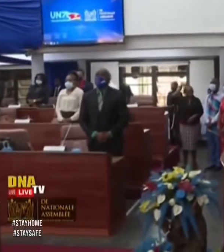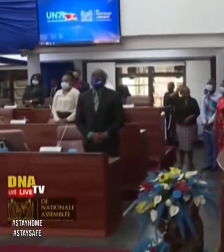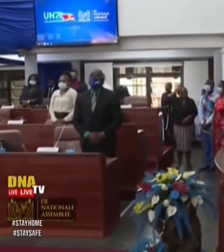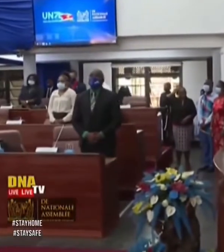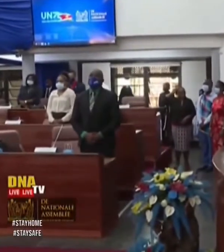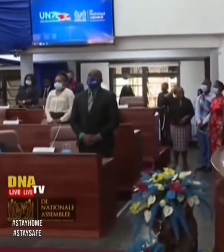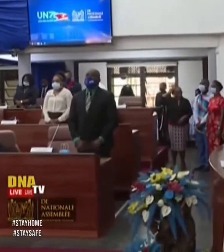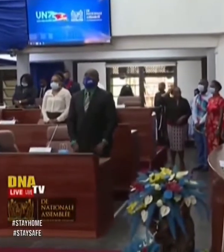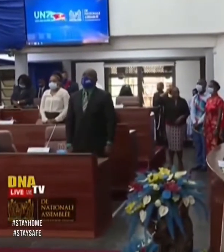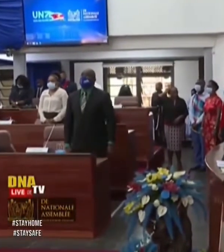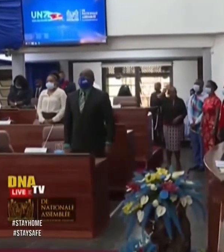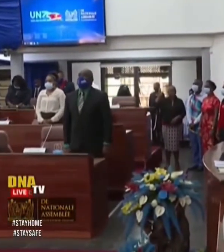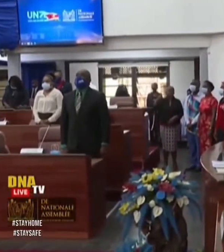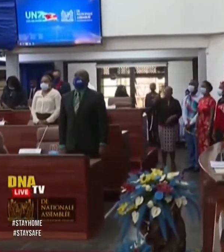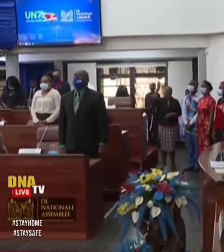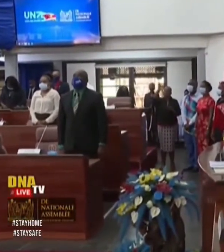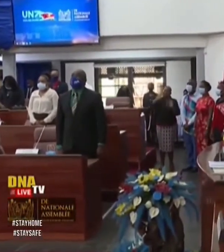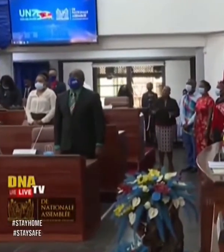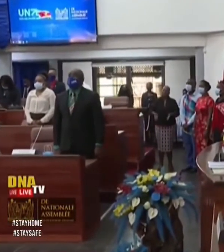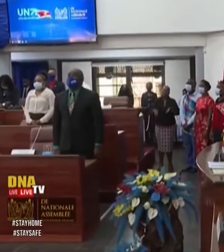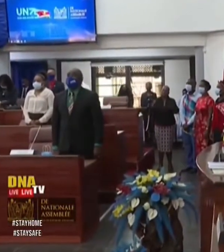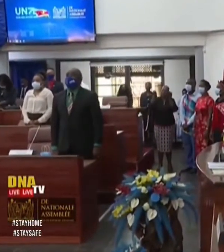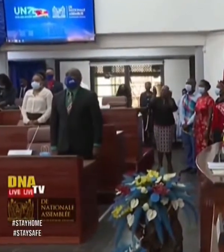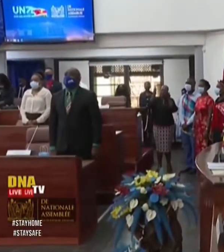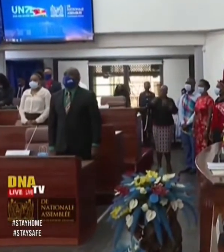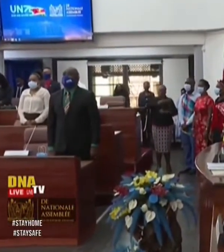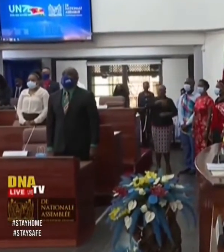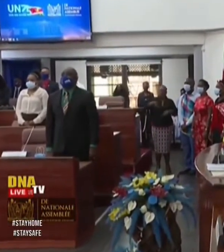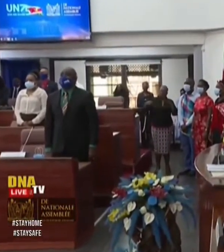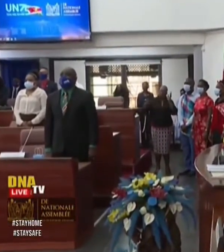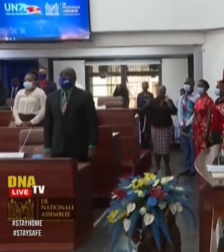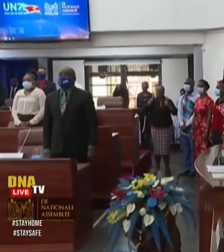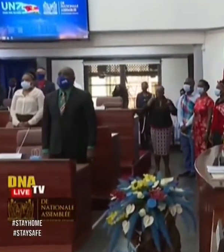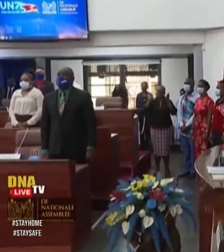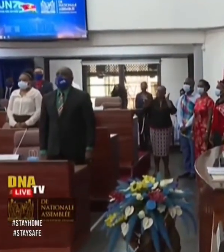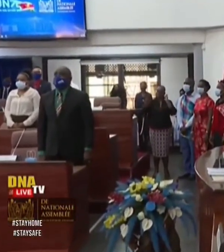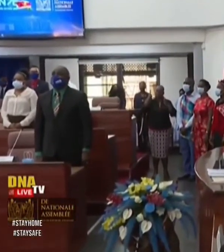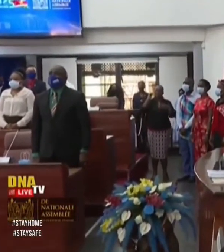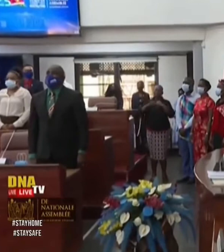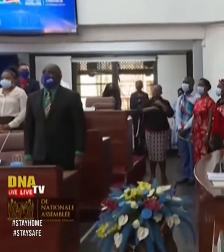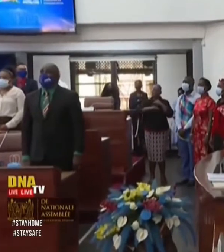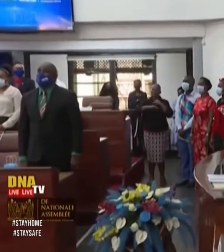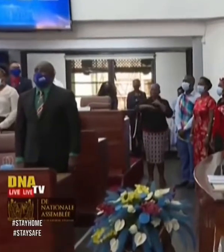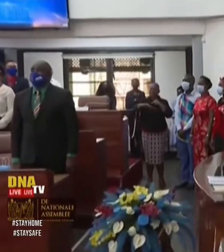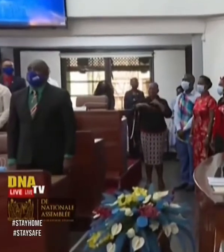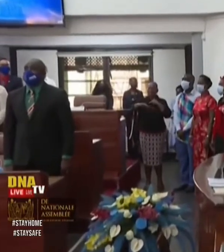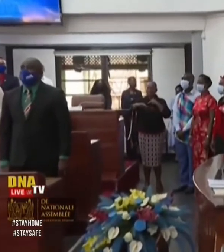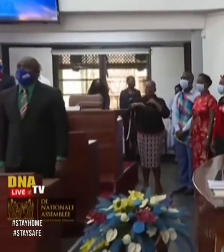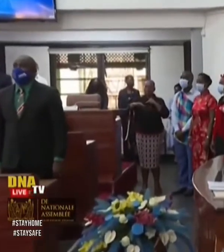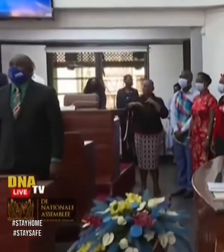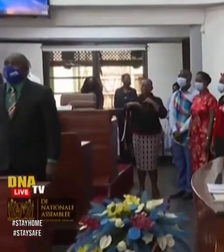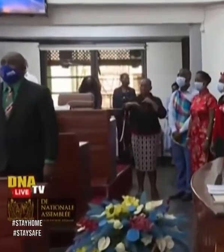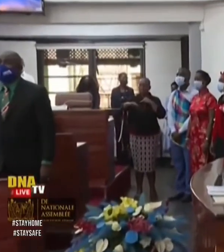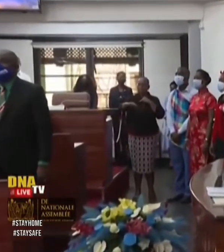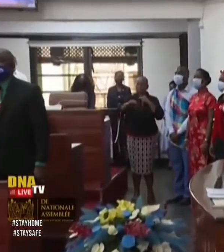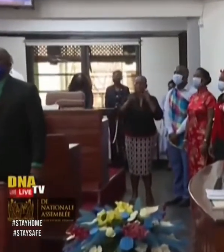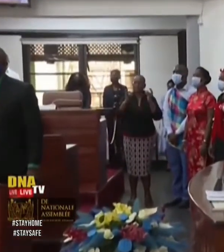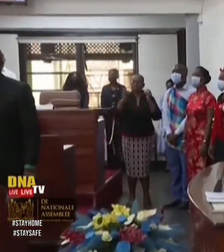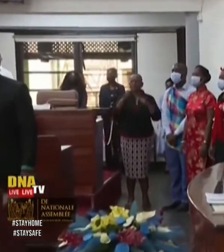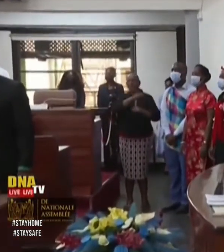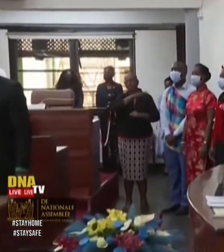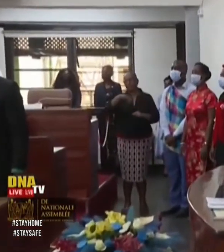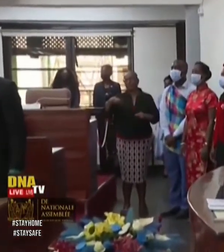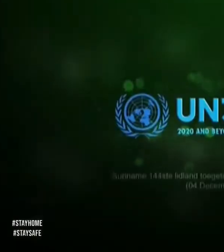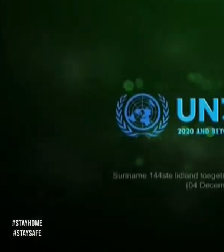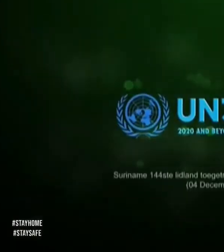Verenigde Naties, VN, vandaag. DNA-voorzitter Marinus B. zegt dat de VN dit heugelijk feit viert te midden van